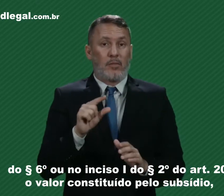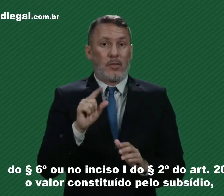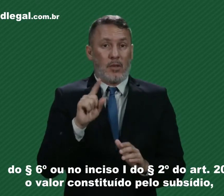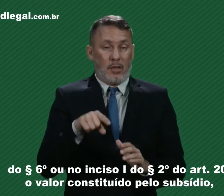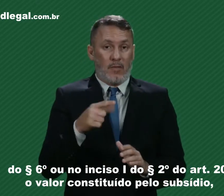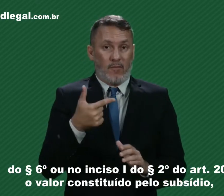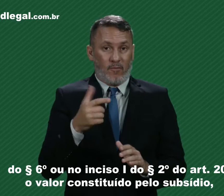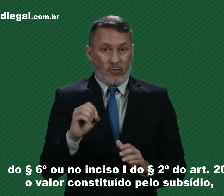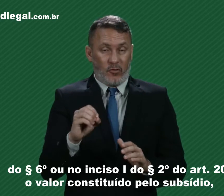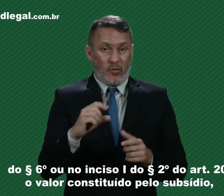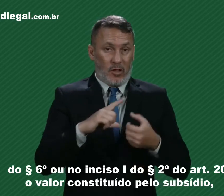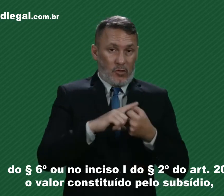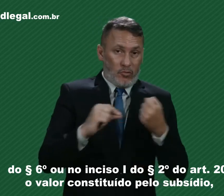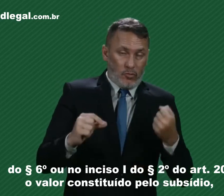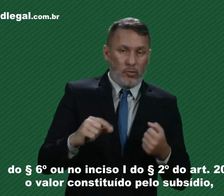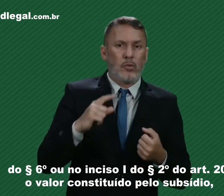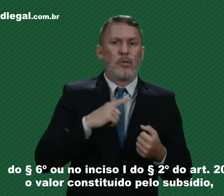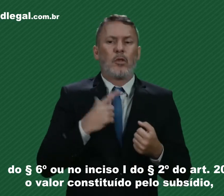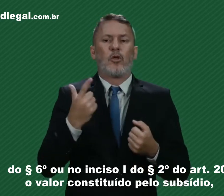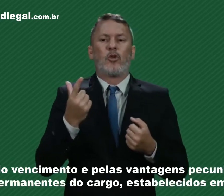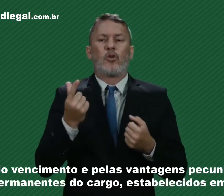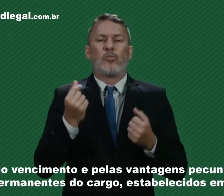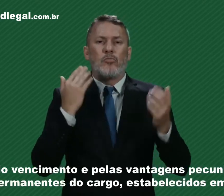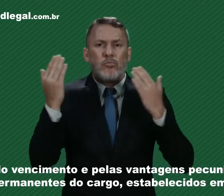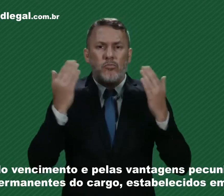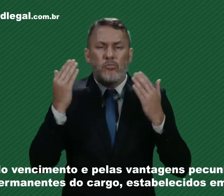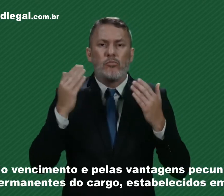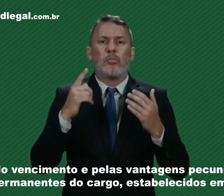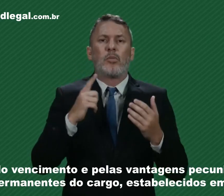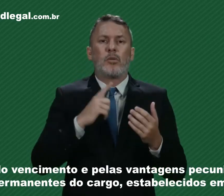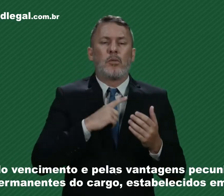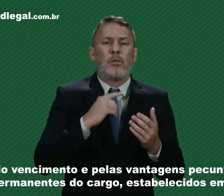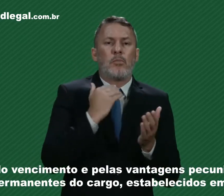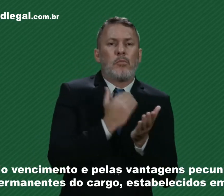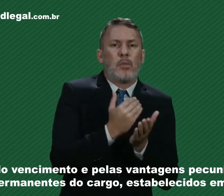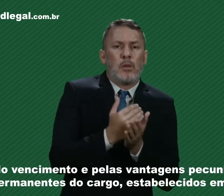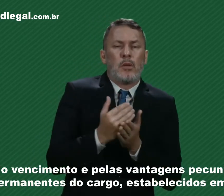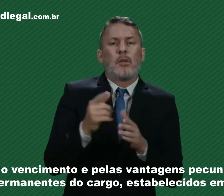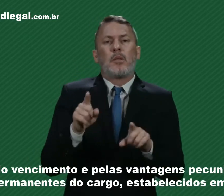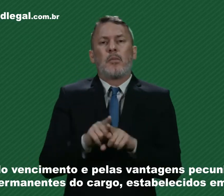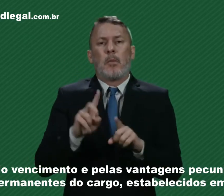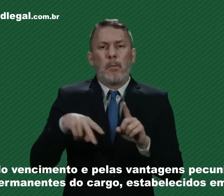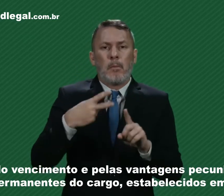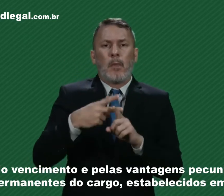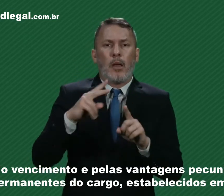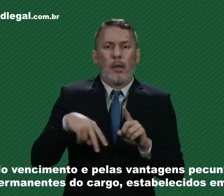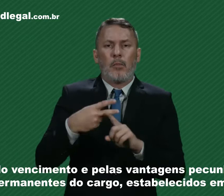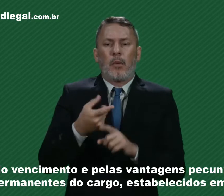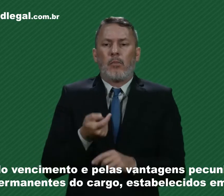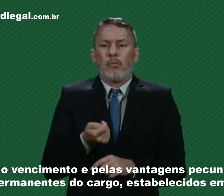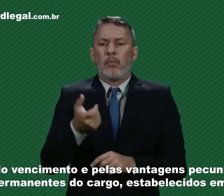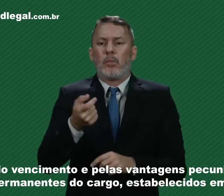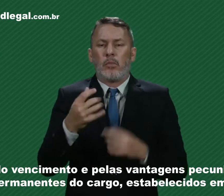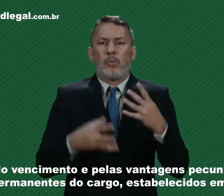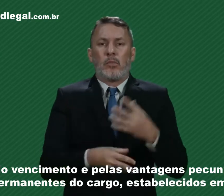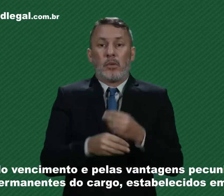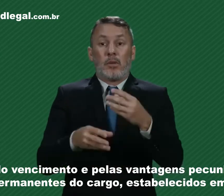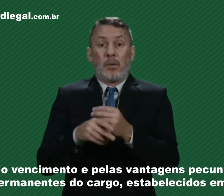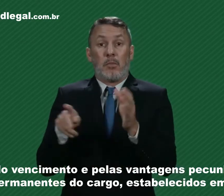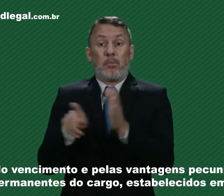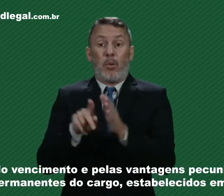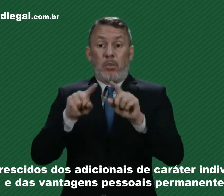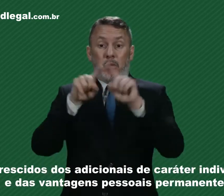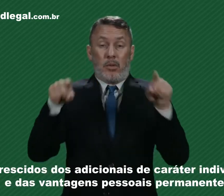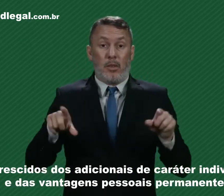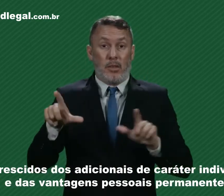20, o valor constituído pelo subsídio, pelo vencimento e pelas vantagens pecuniárias permanentes do cargo